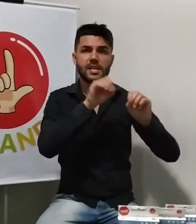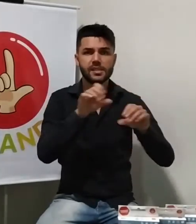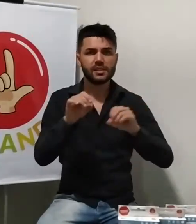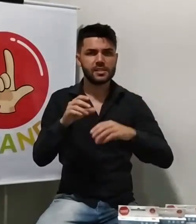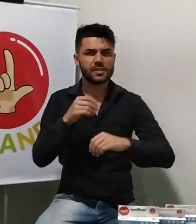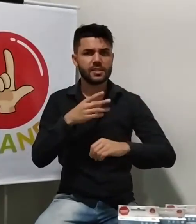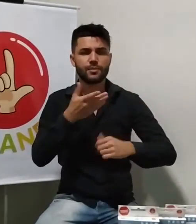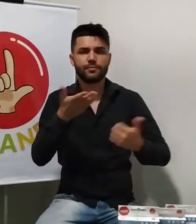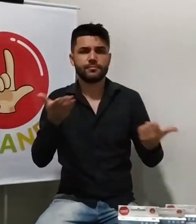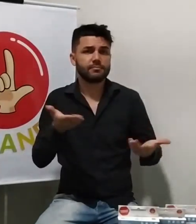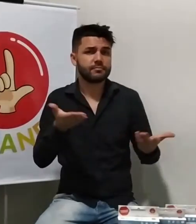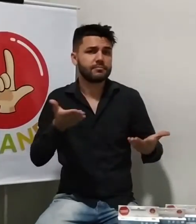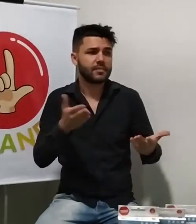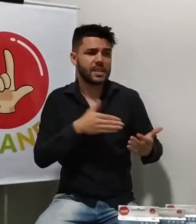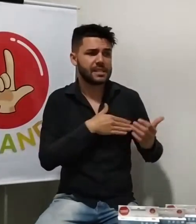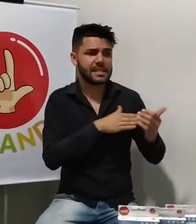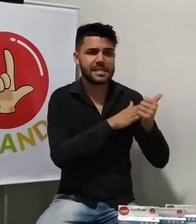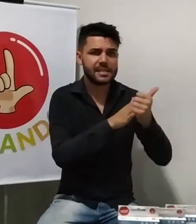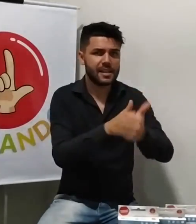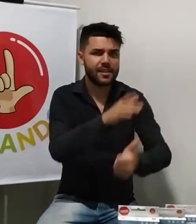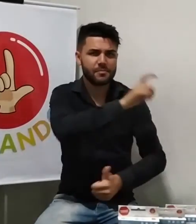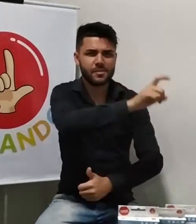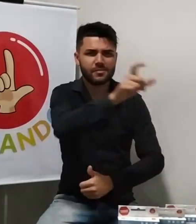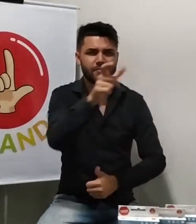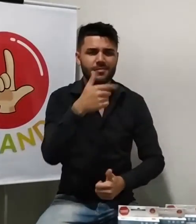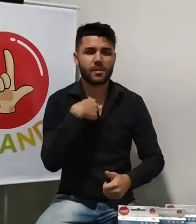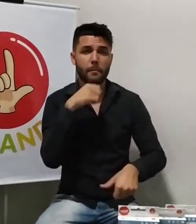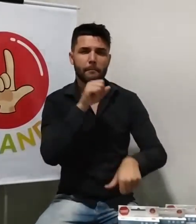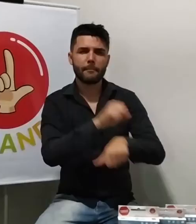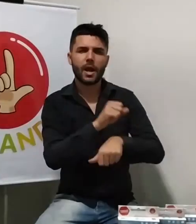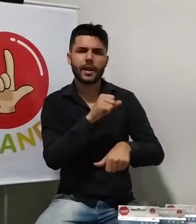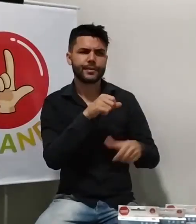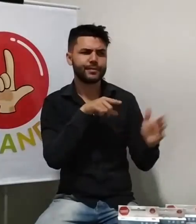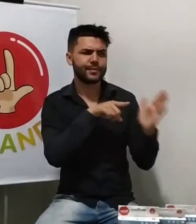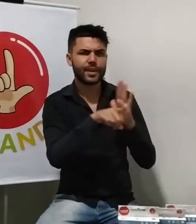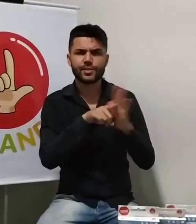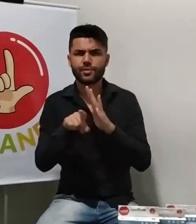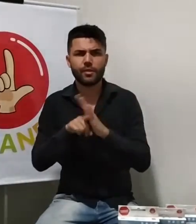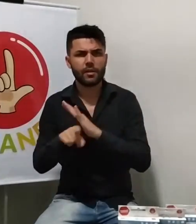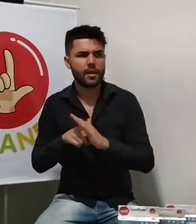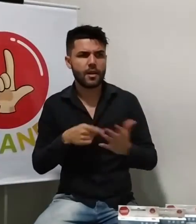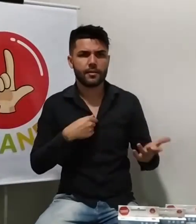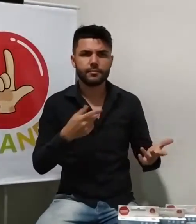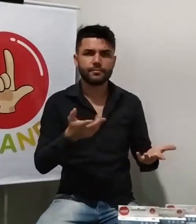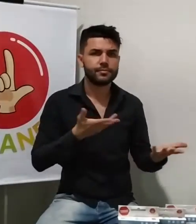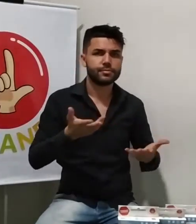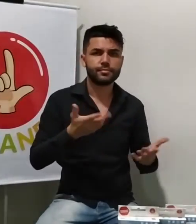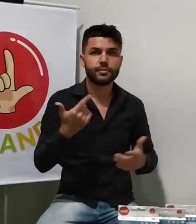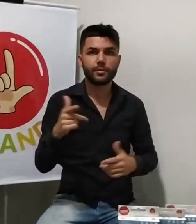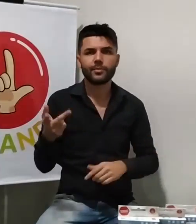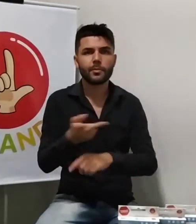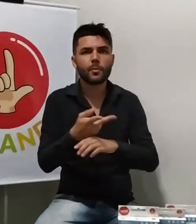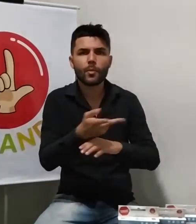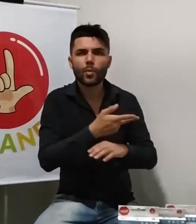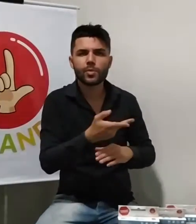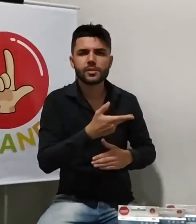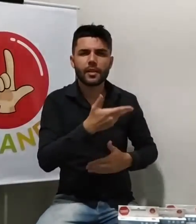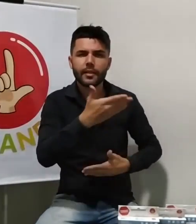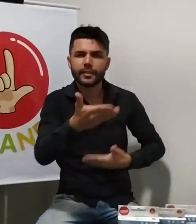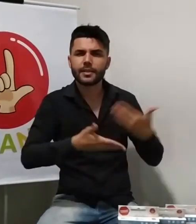a boiada, e o cara para de questionar. O cara vai levando a vida sem questionar, como se ele não tivesse escolha. Ele transfere o seu poder de escolher o seu